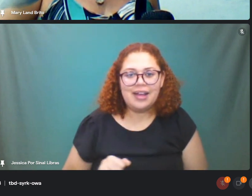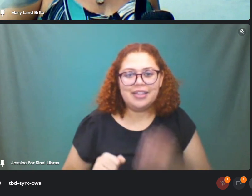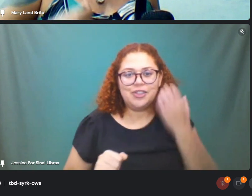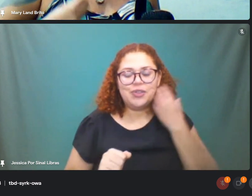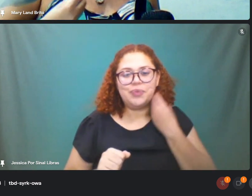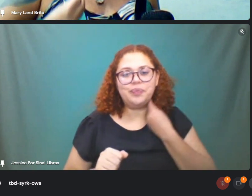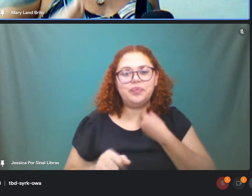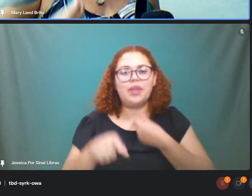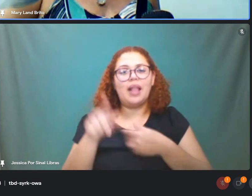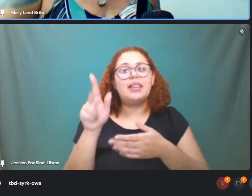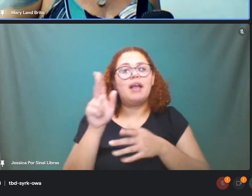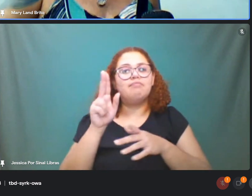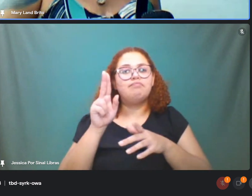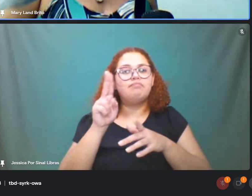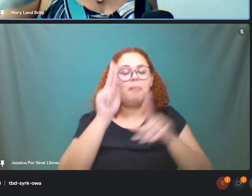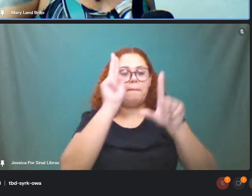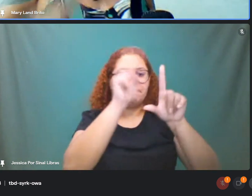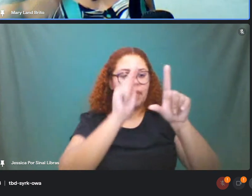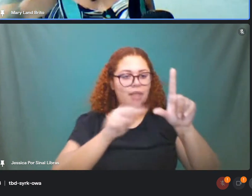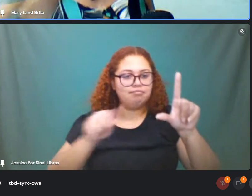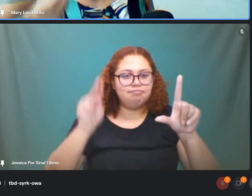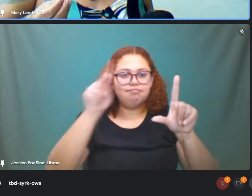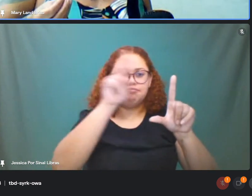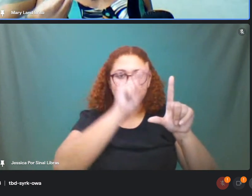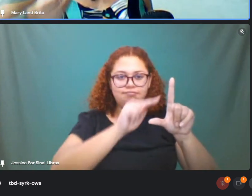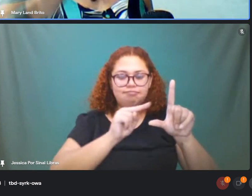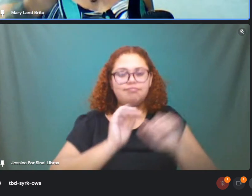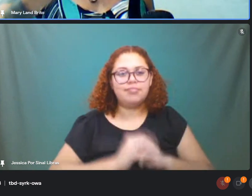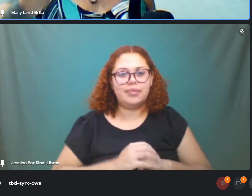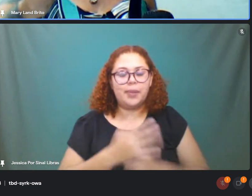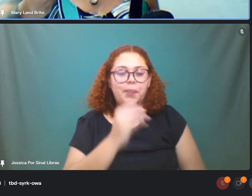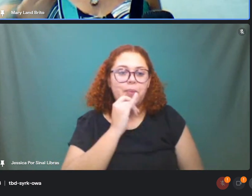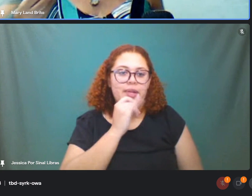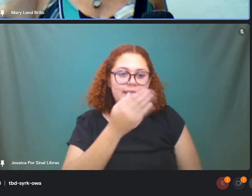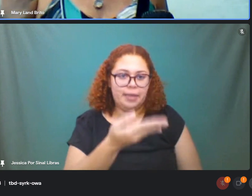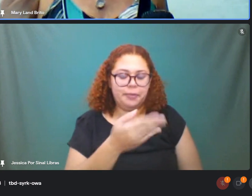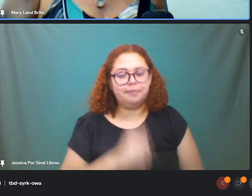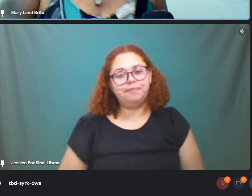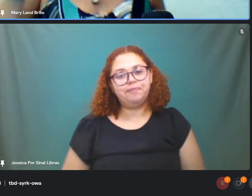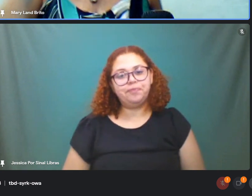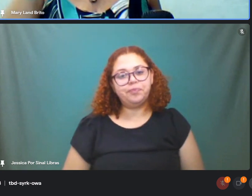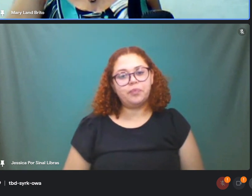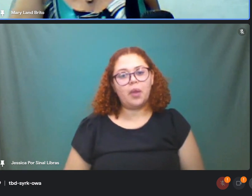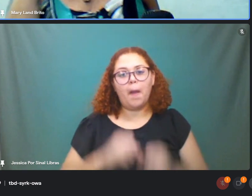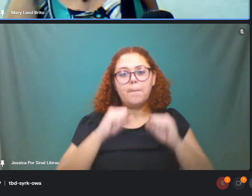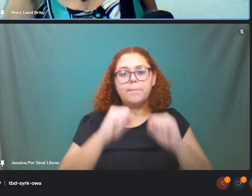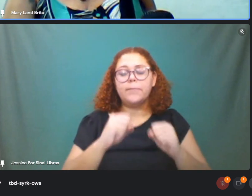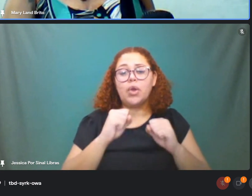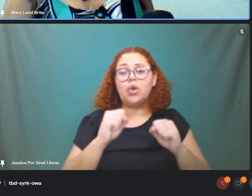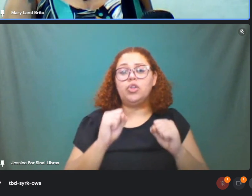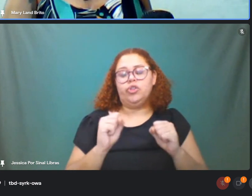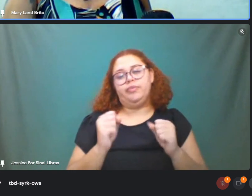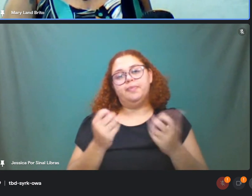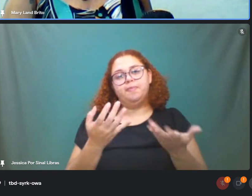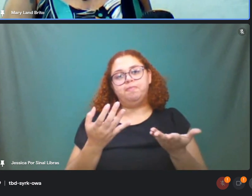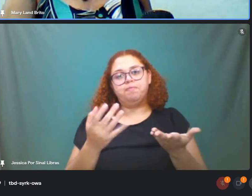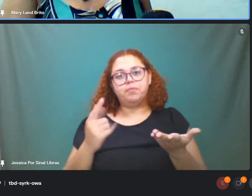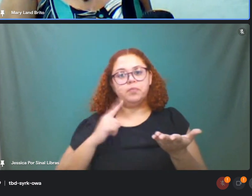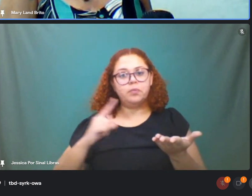Está pintando um oratório. Então, nesse exemplo, por exemplo, do oratório, pode ter tanto